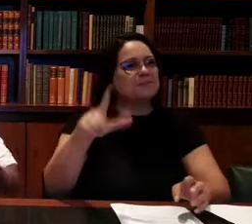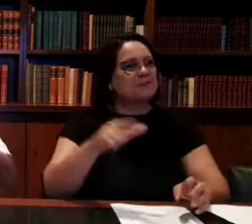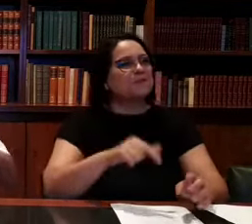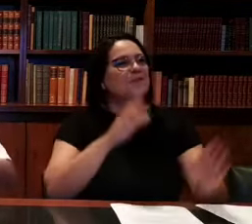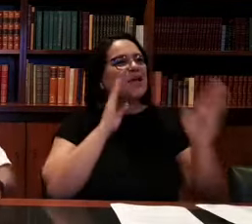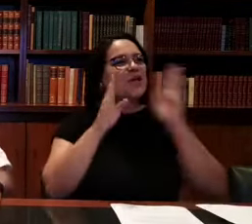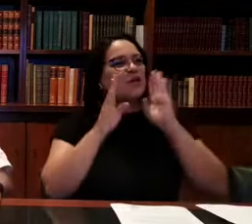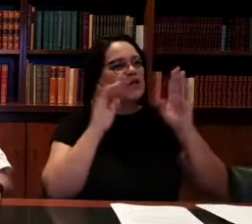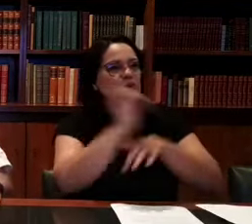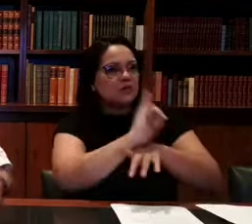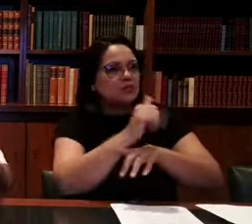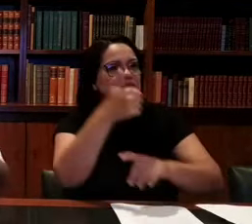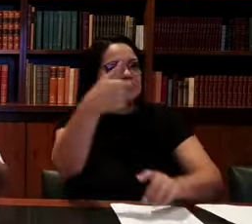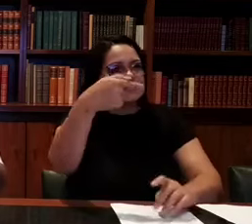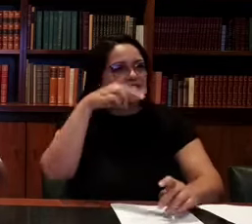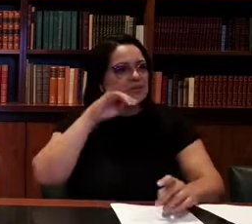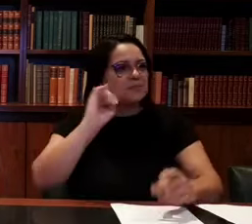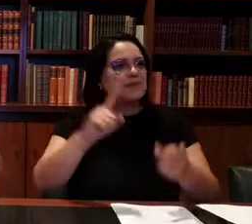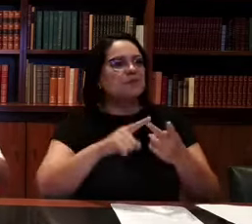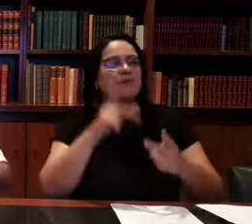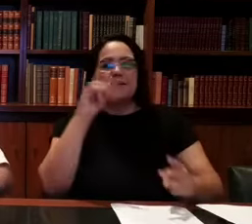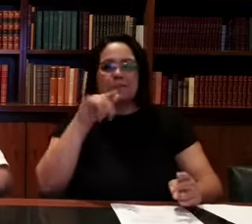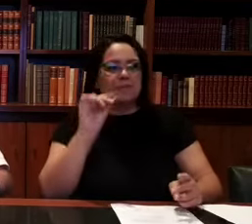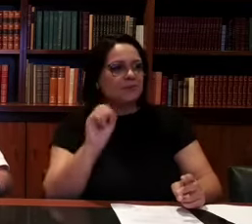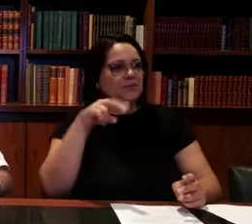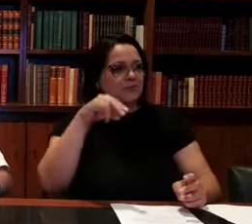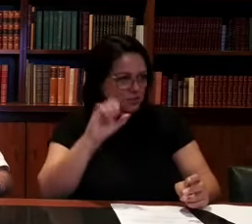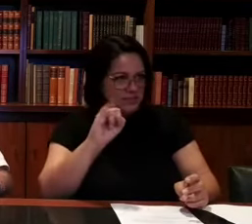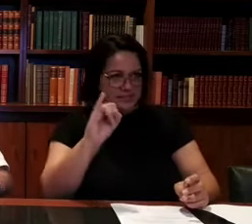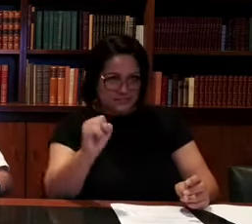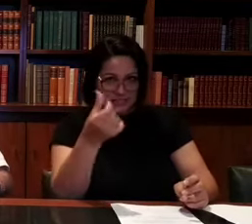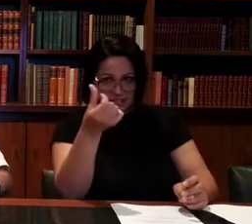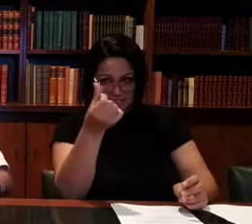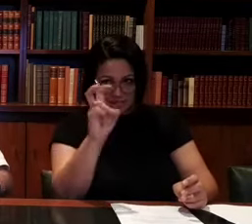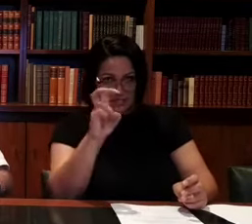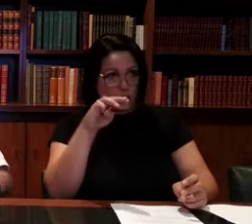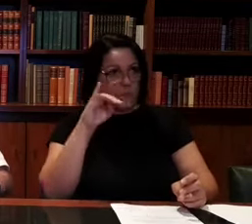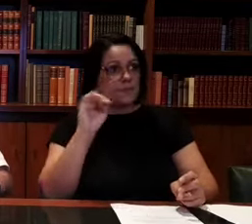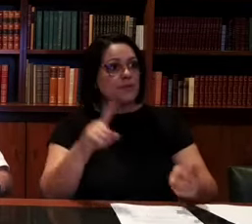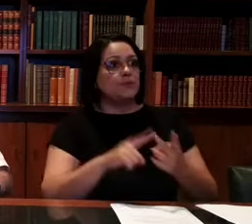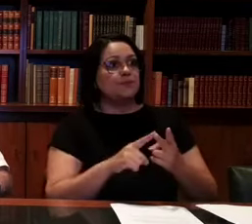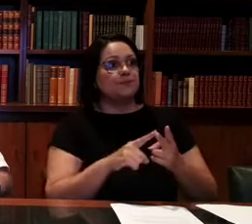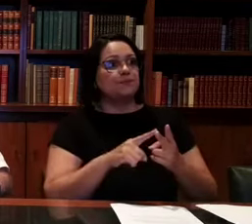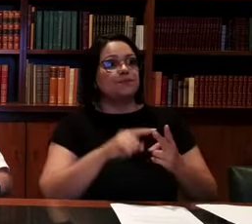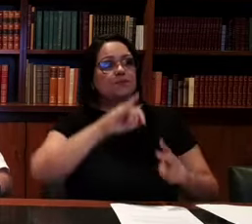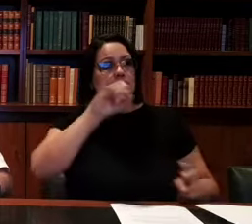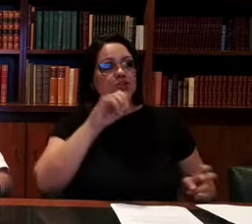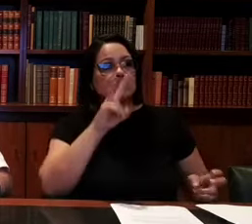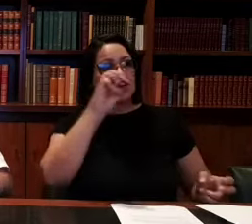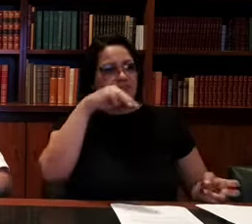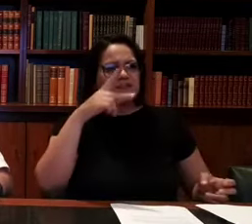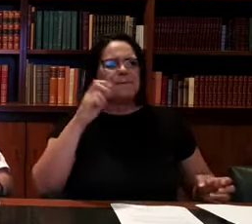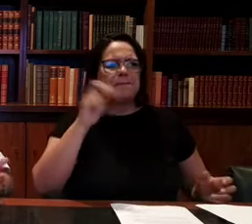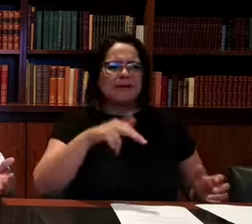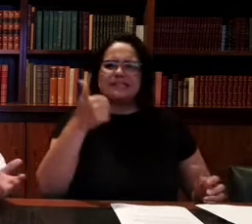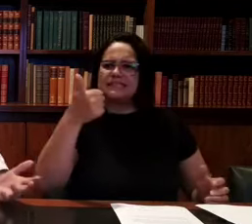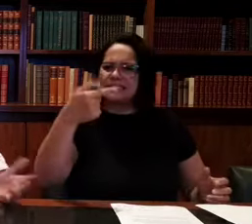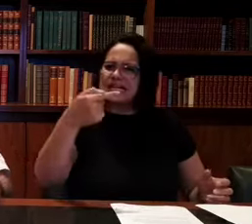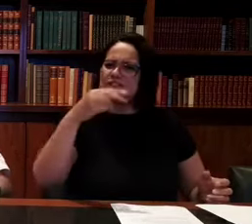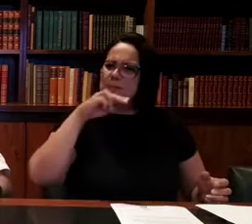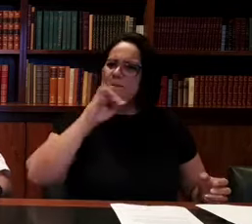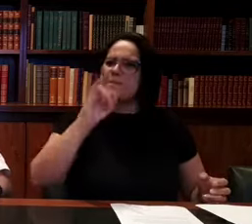17.000 é o nosso aí né Depois tempinho Luzia do Augusto de 65.000 Jovem Pan News 17 mil por nós